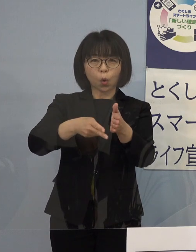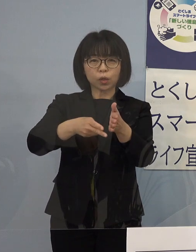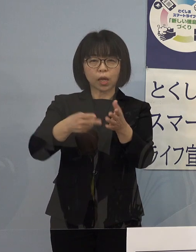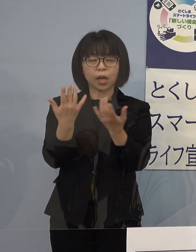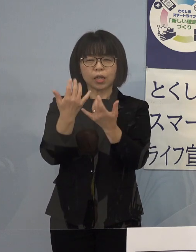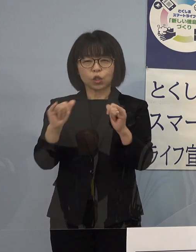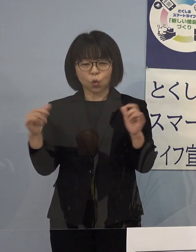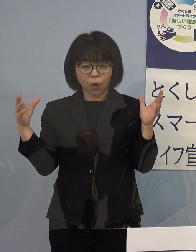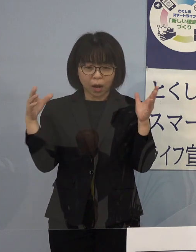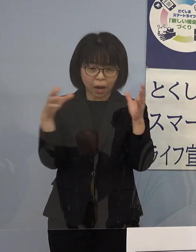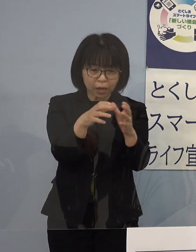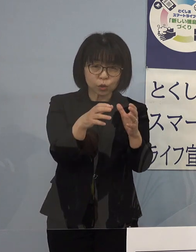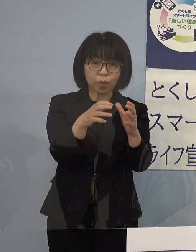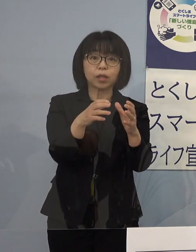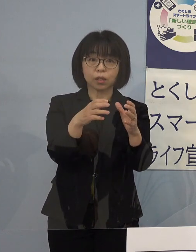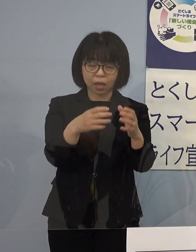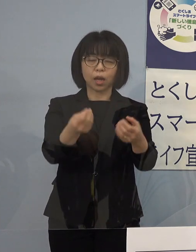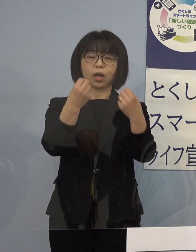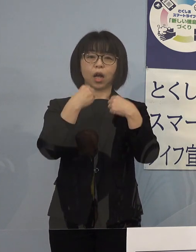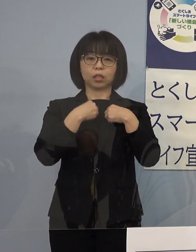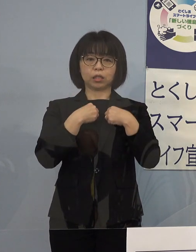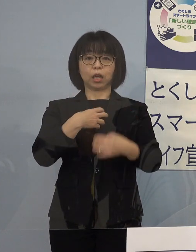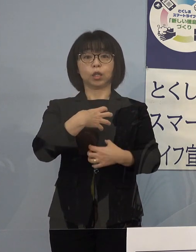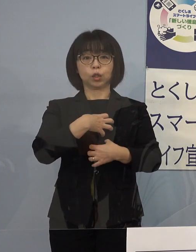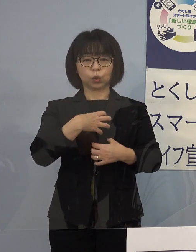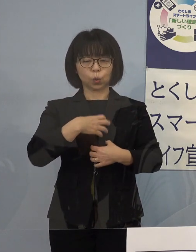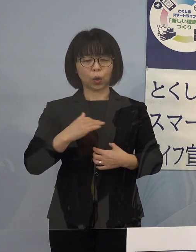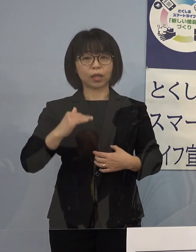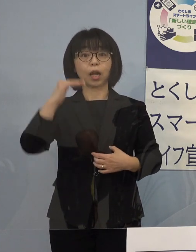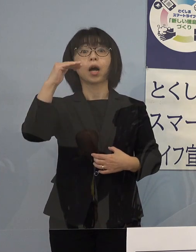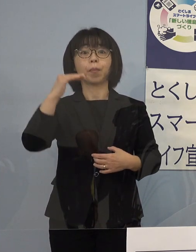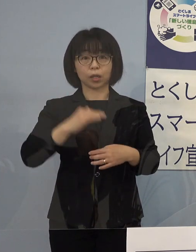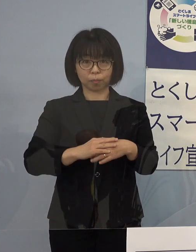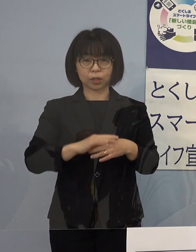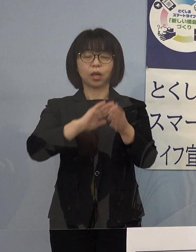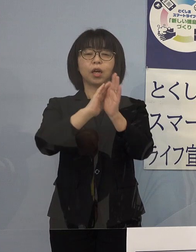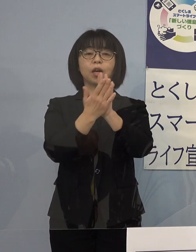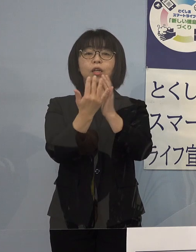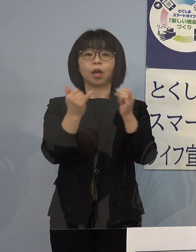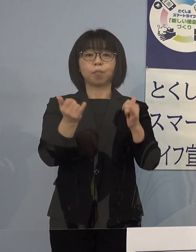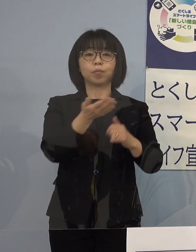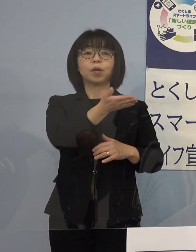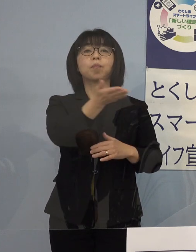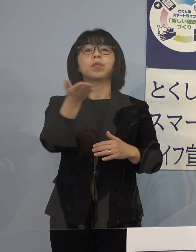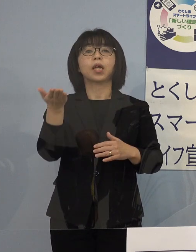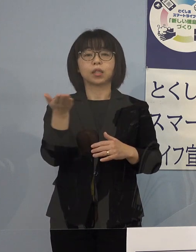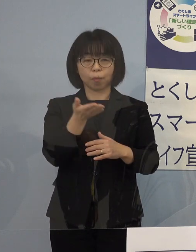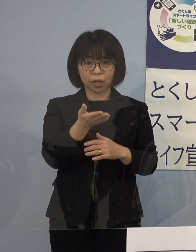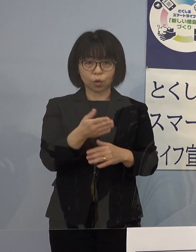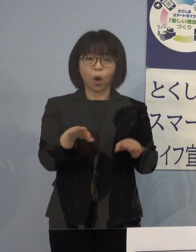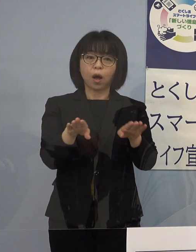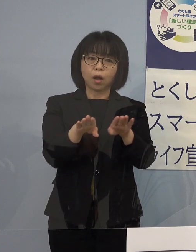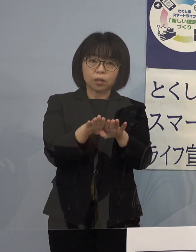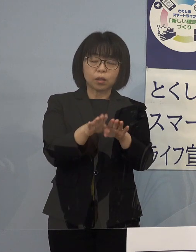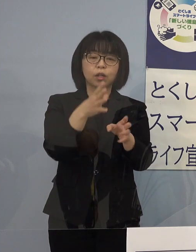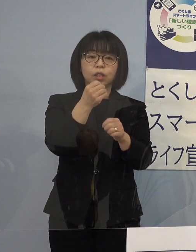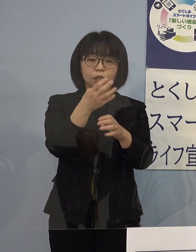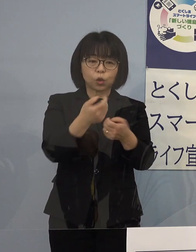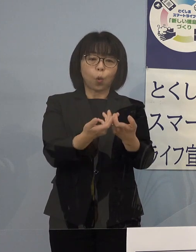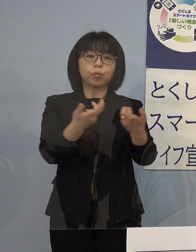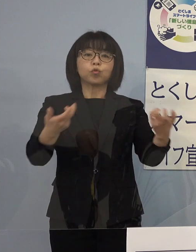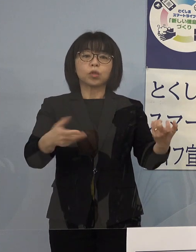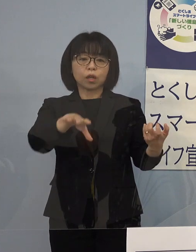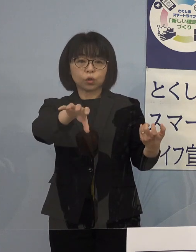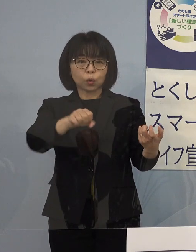で、まず県民の皆様方には帰省や旅行の分散にぜひご協力をお願いをしたいということ